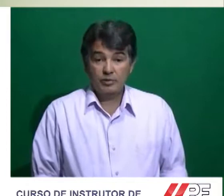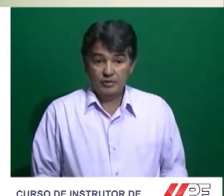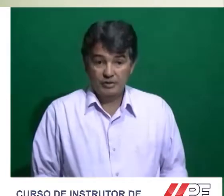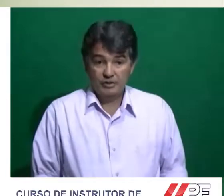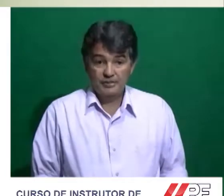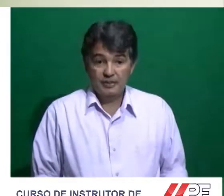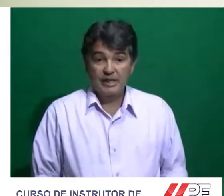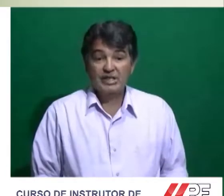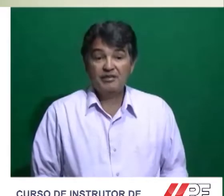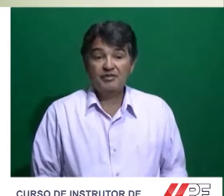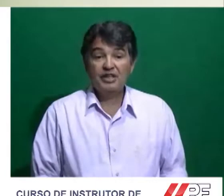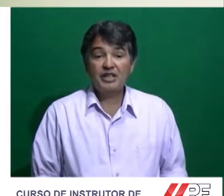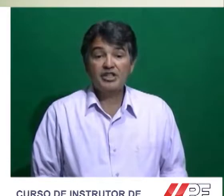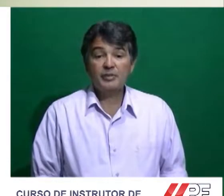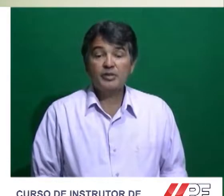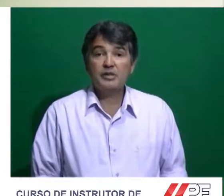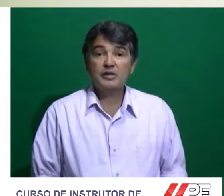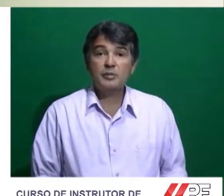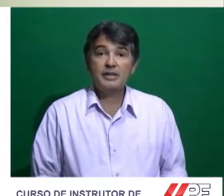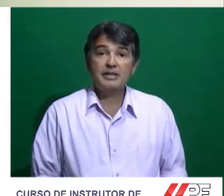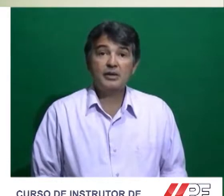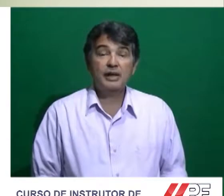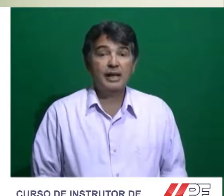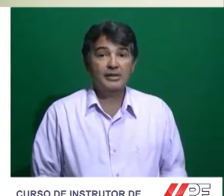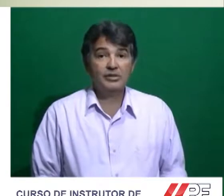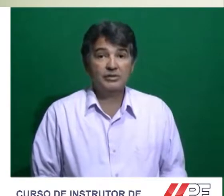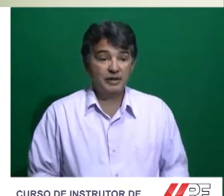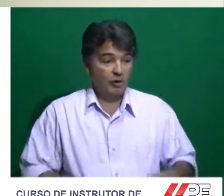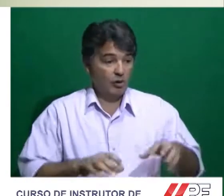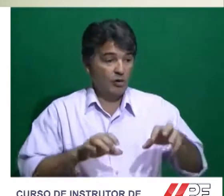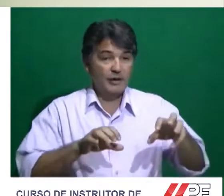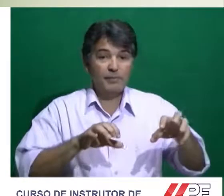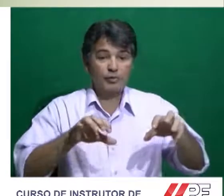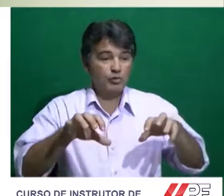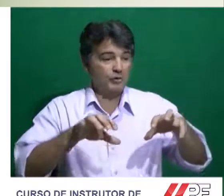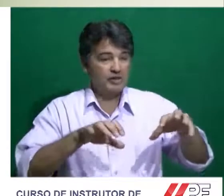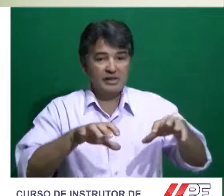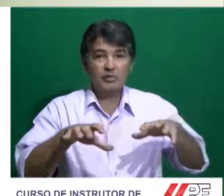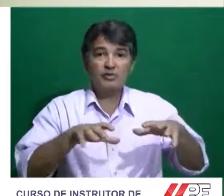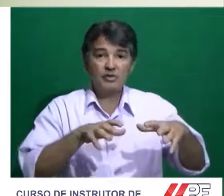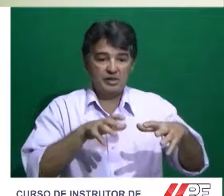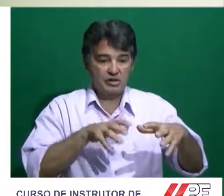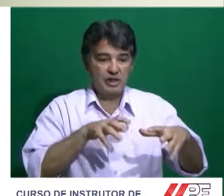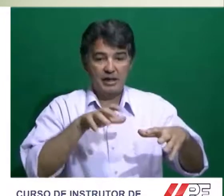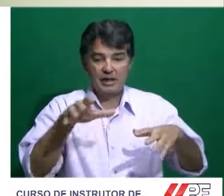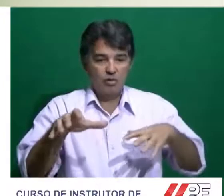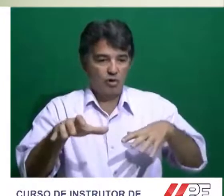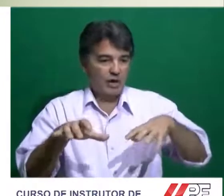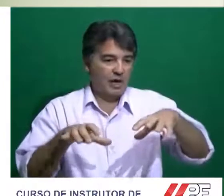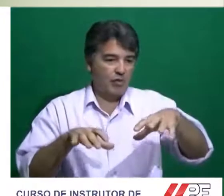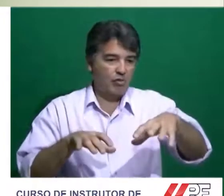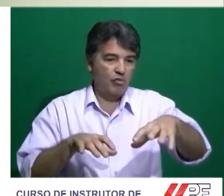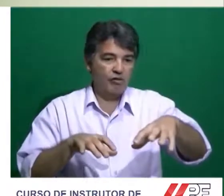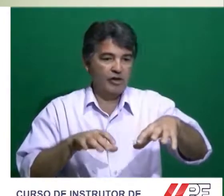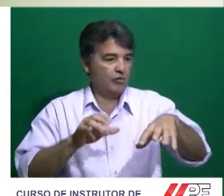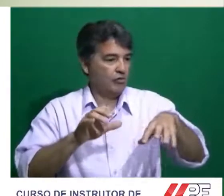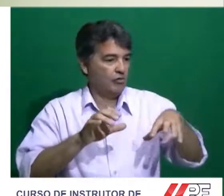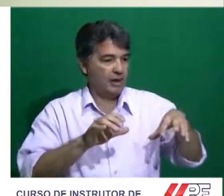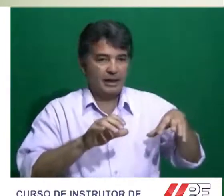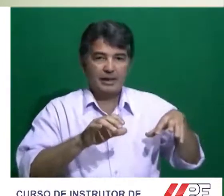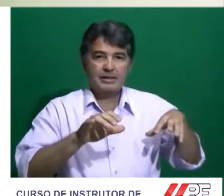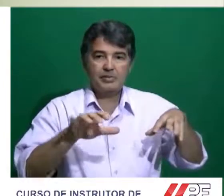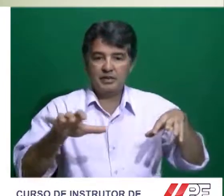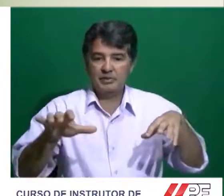são os marcadores. Eles definem a distribuição espacial narrativa. Ele coloca, pontua você onde você está, o carro, o